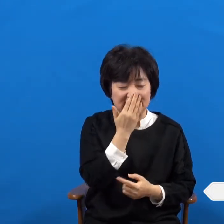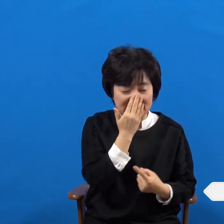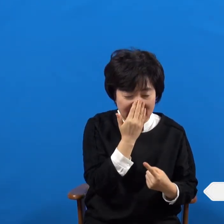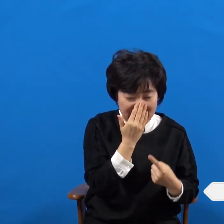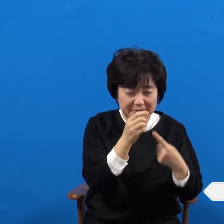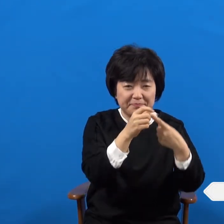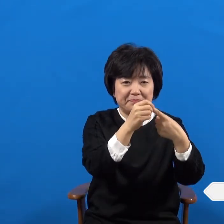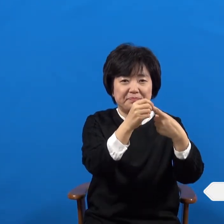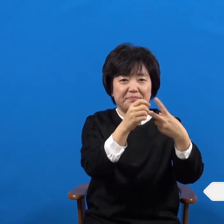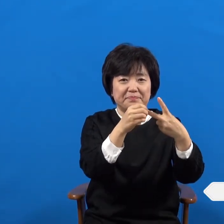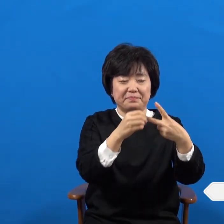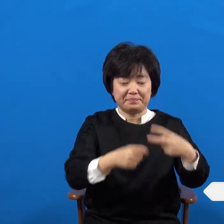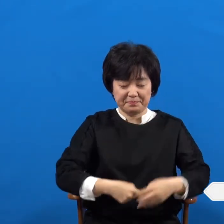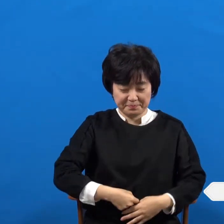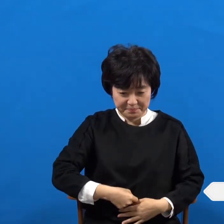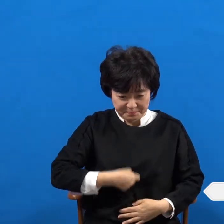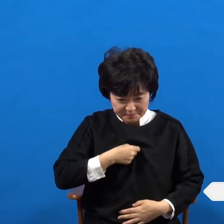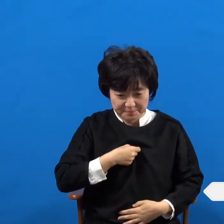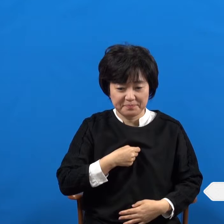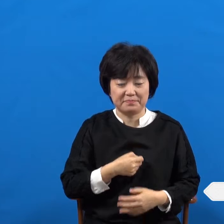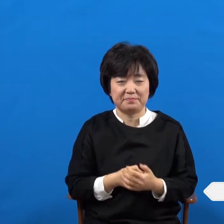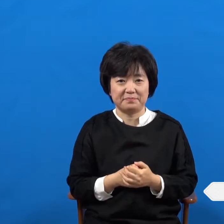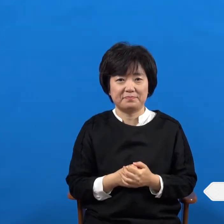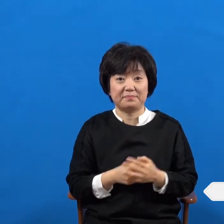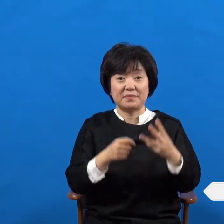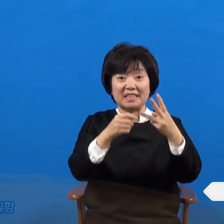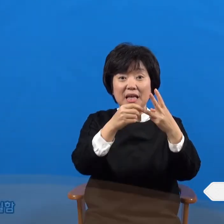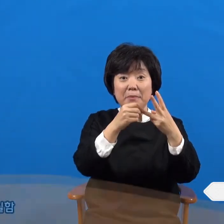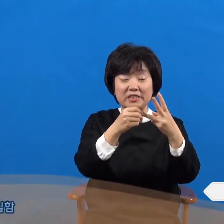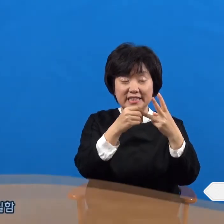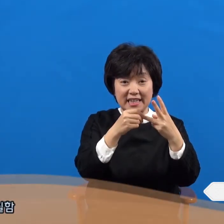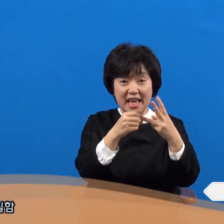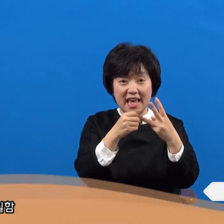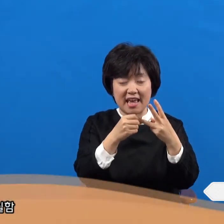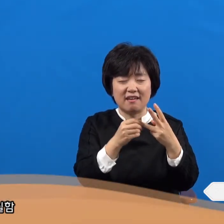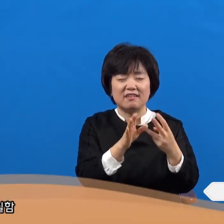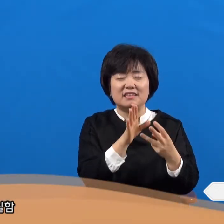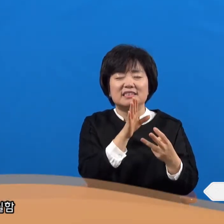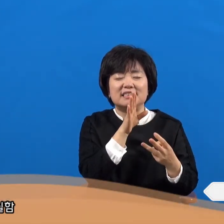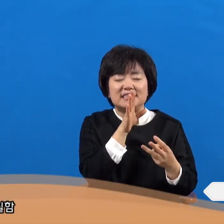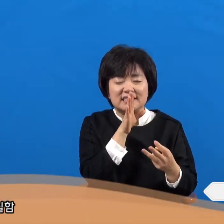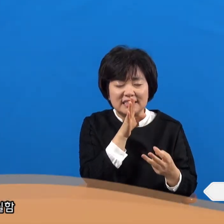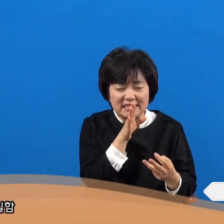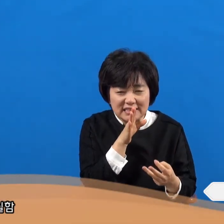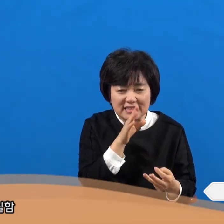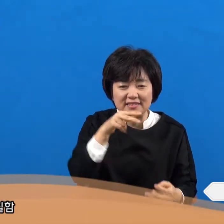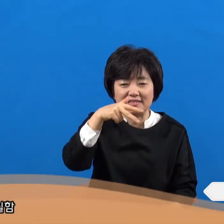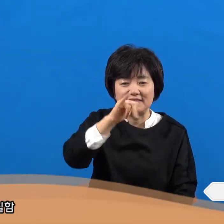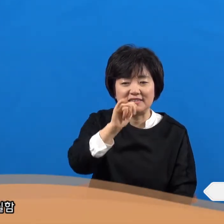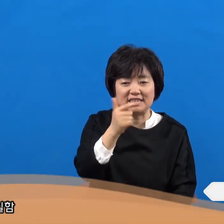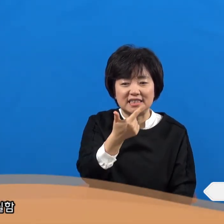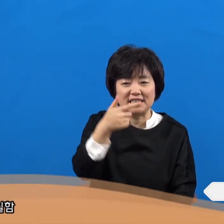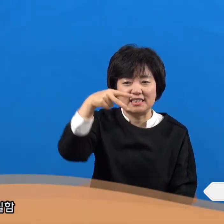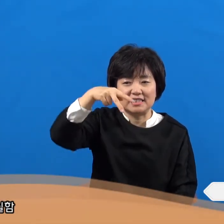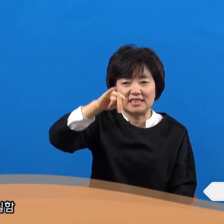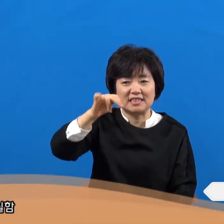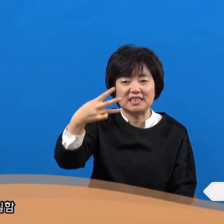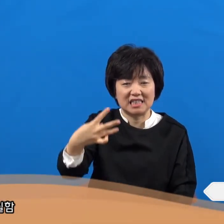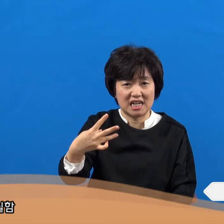착함과 의로움, 그리고 세 번째로 진실함을